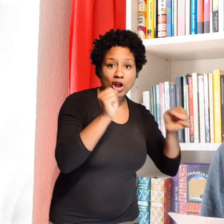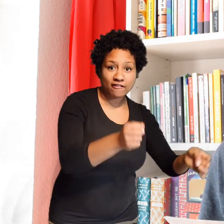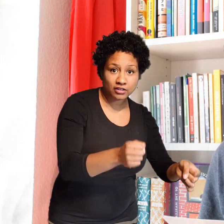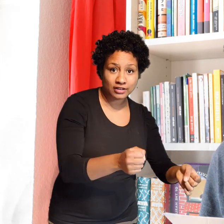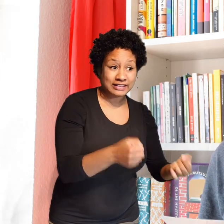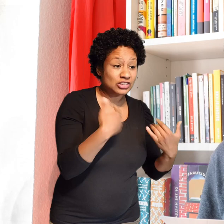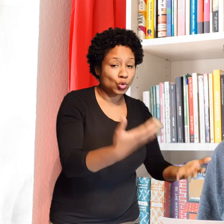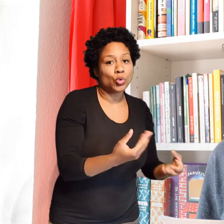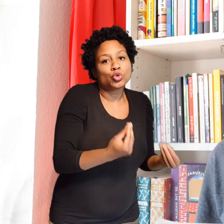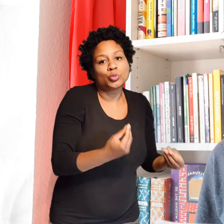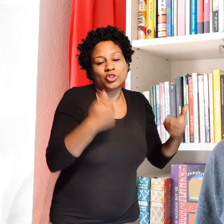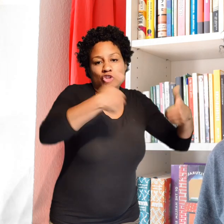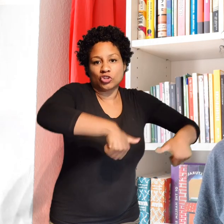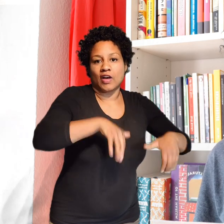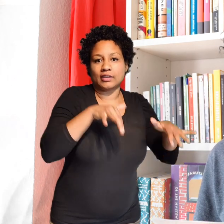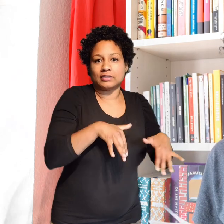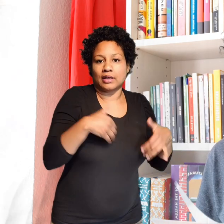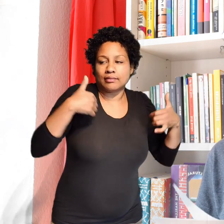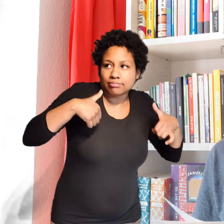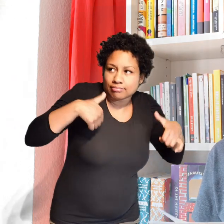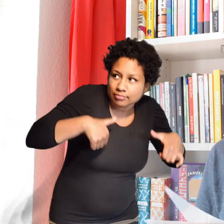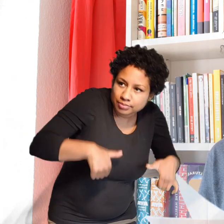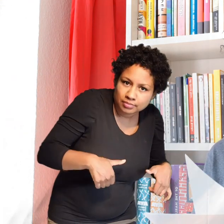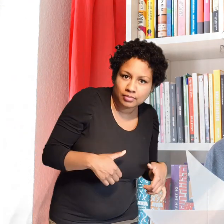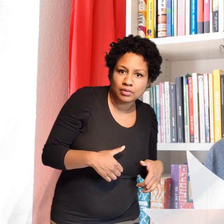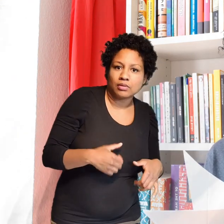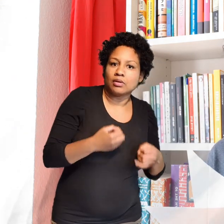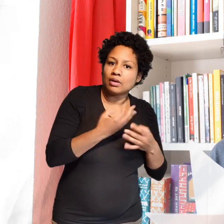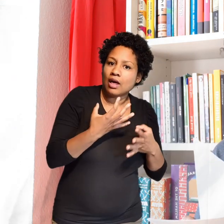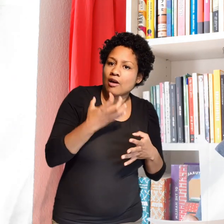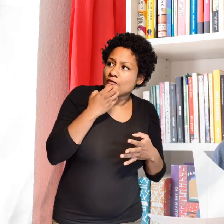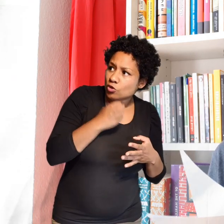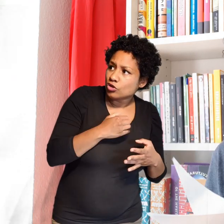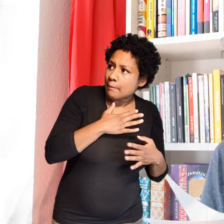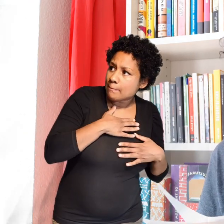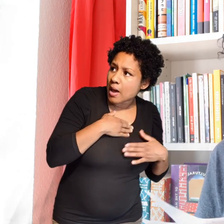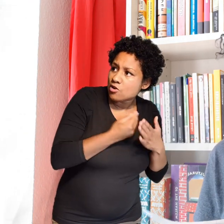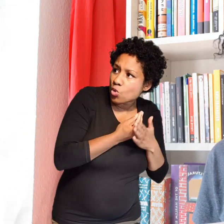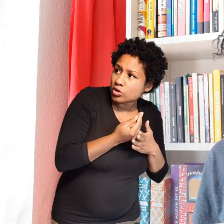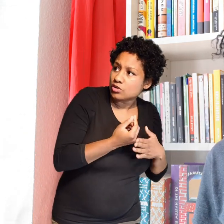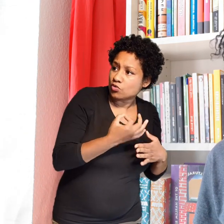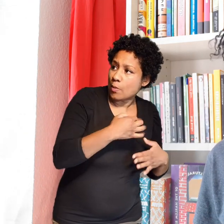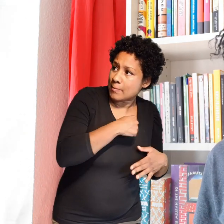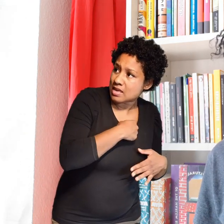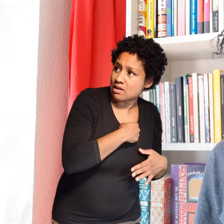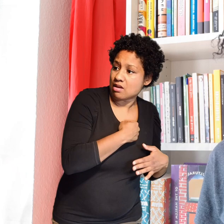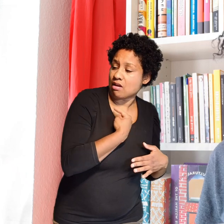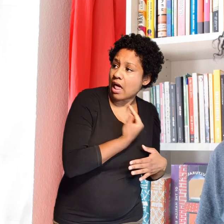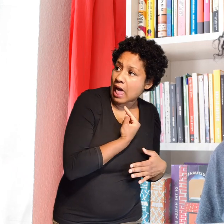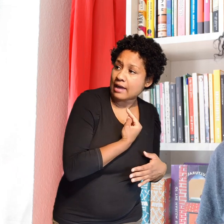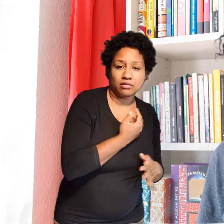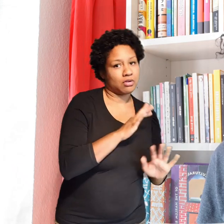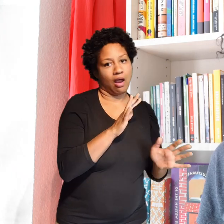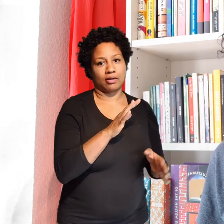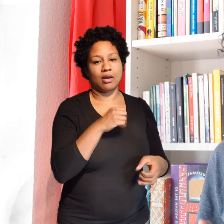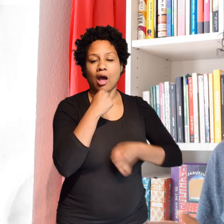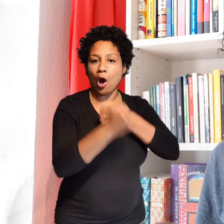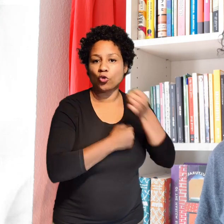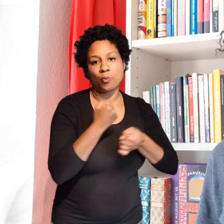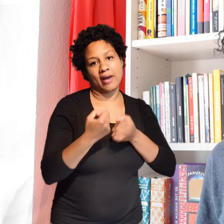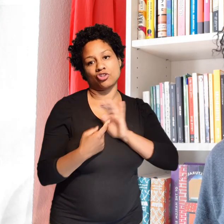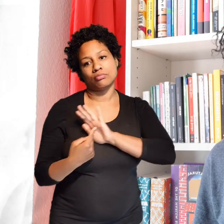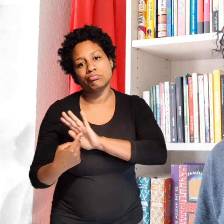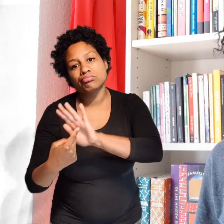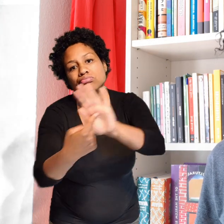Zwängen. Auch wenn wir es wollen, steht unsere Kunst nicht für sich allein. Sie wird zur Repräsentation einer